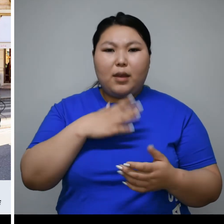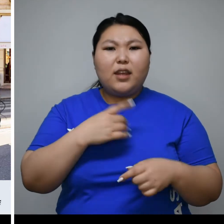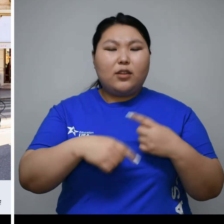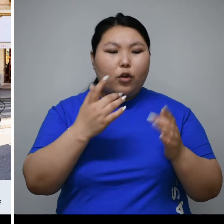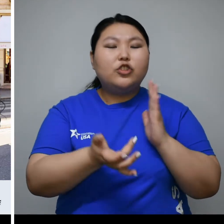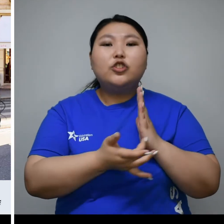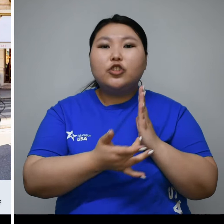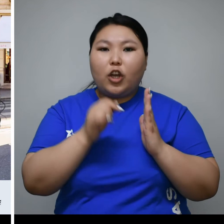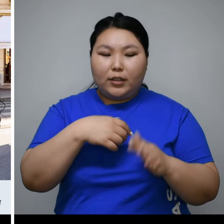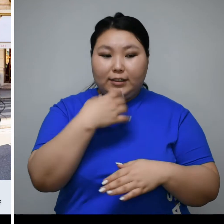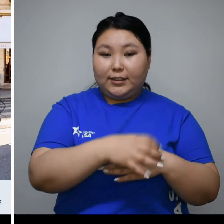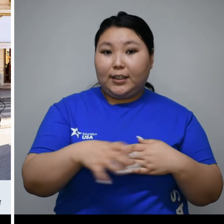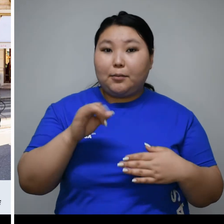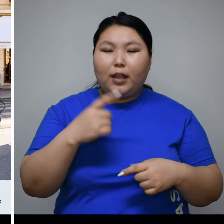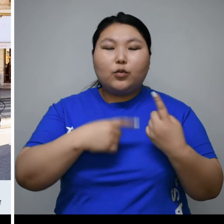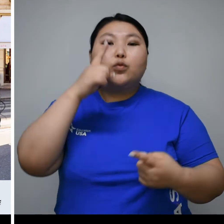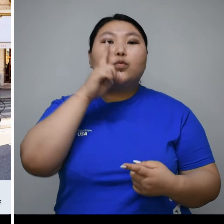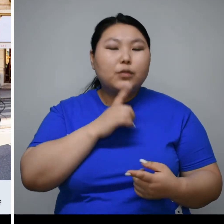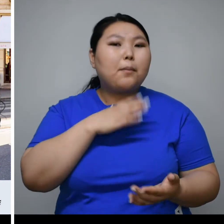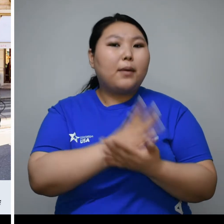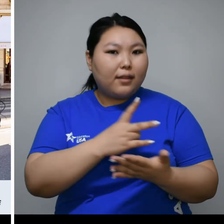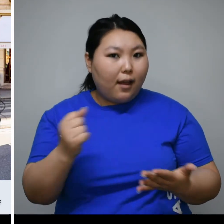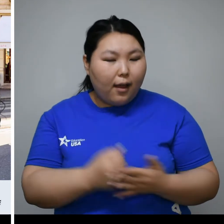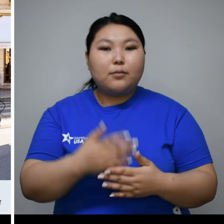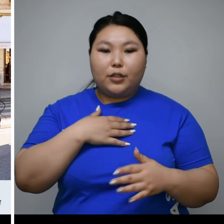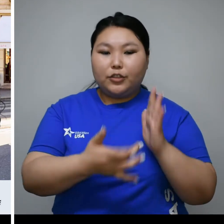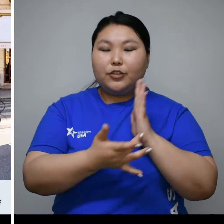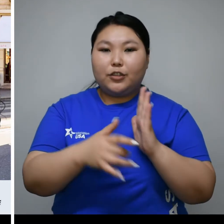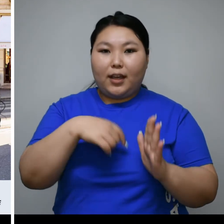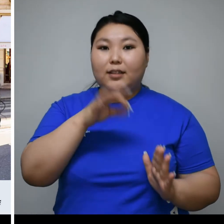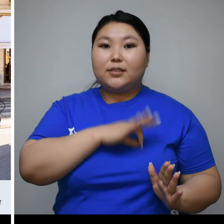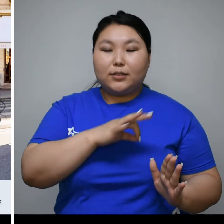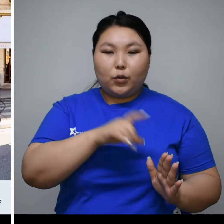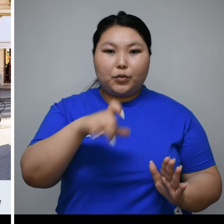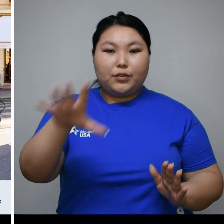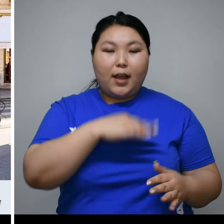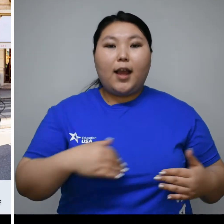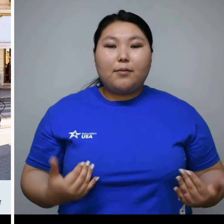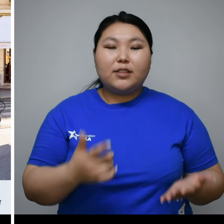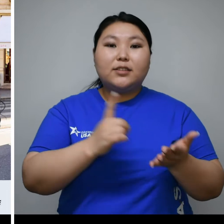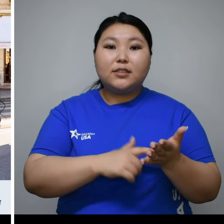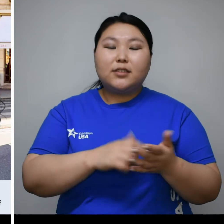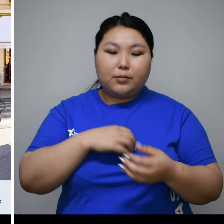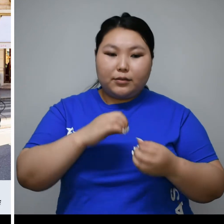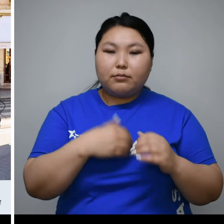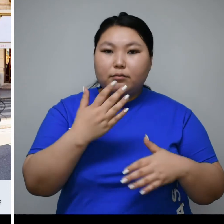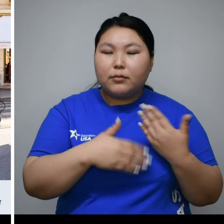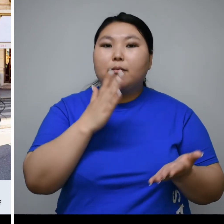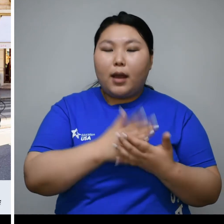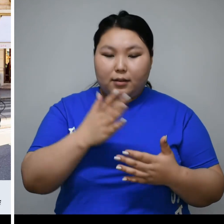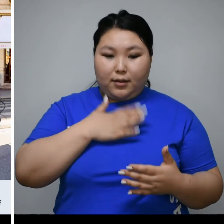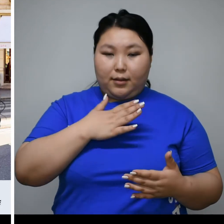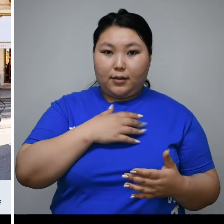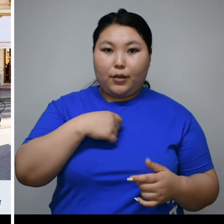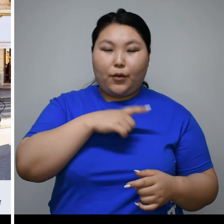гарангууд би илүү бас технологийн салбарт илүү дуртай юм байна. Одоо би энэ технологиг ашиглаад хүмүүсийн амьдралд хэрэгтэй зүйлсийг би болгож